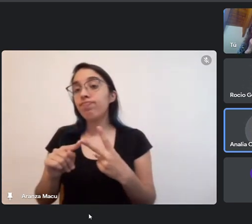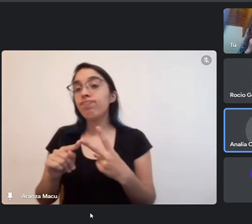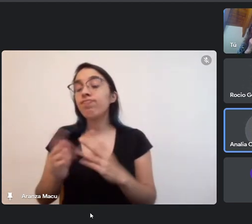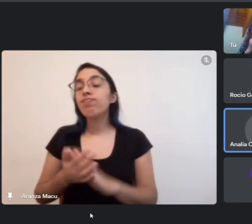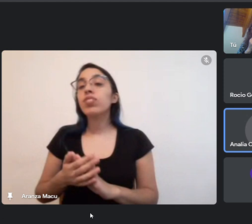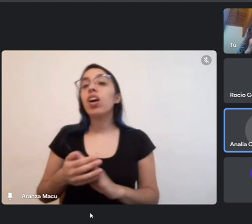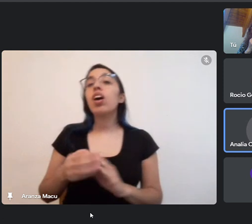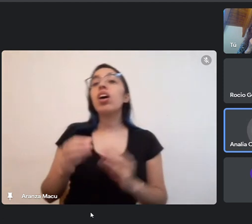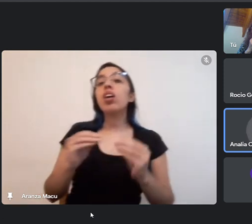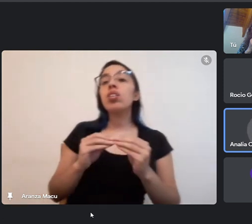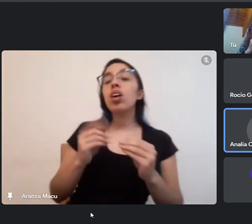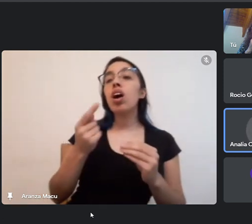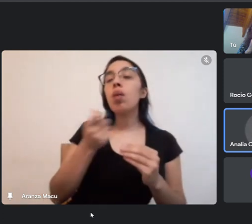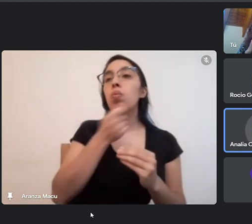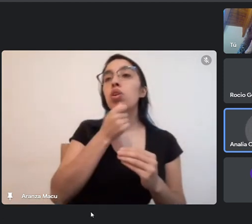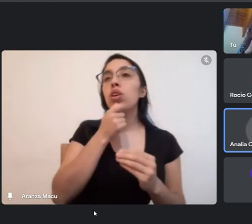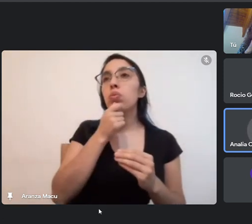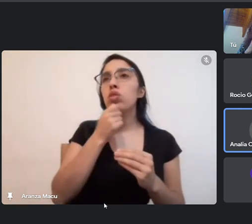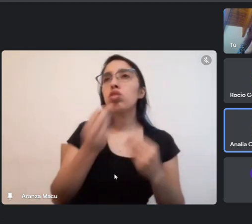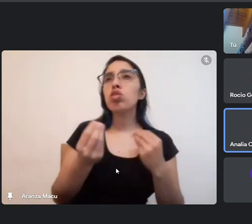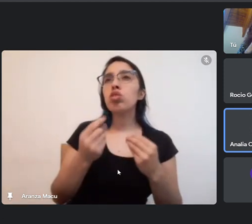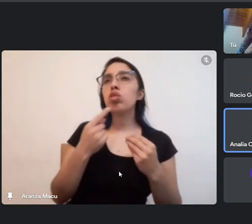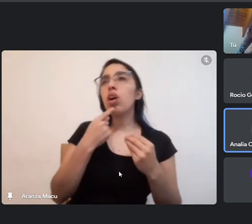si hacemos una interrogación, una pregunta.